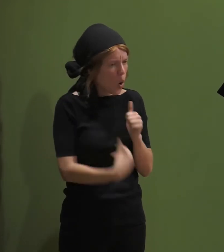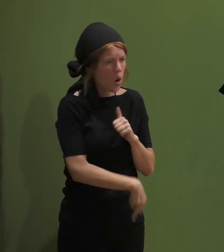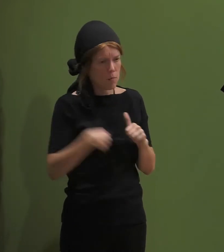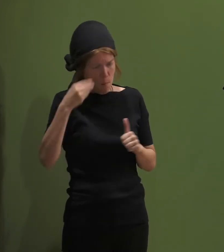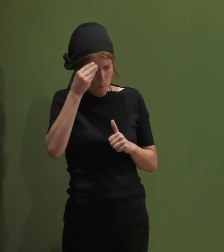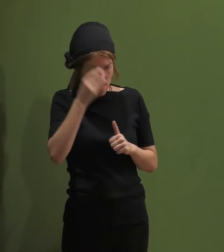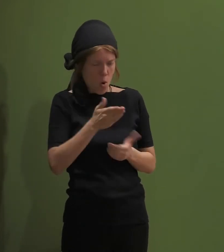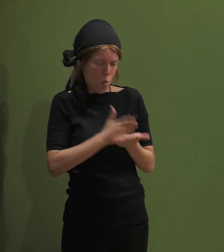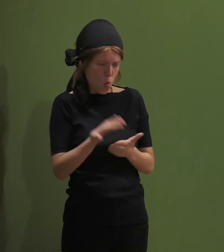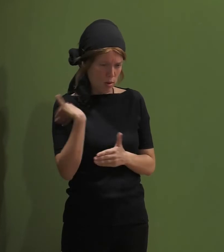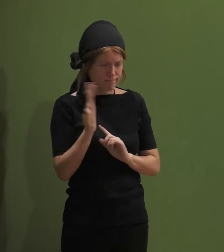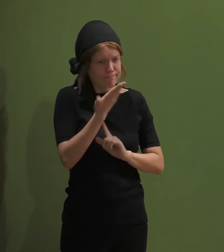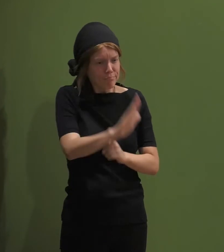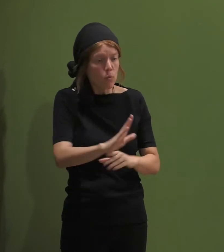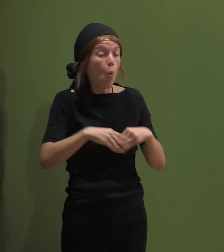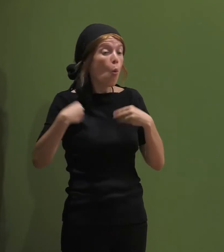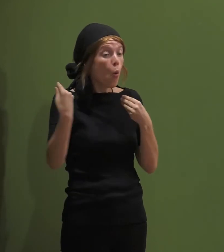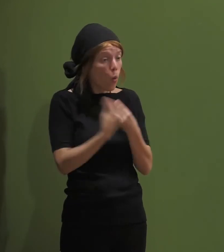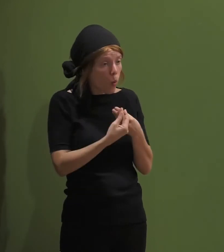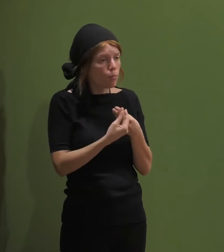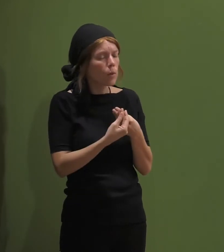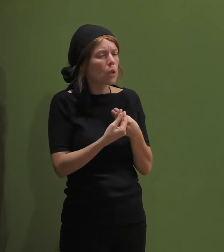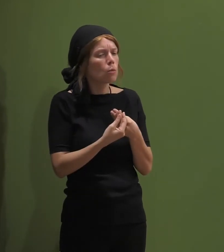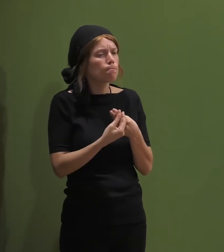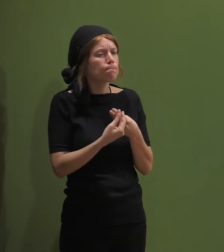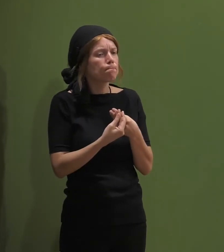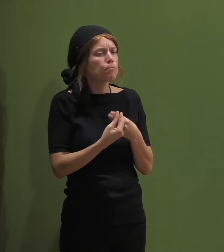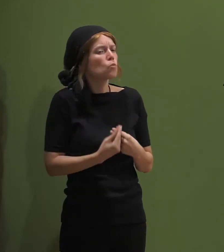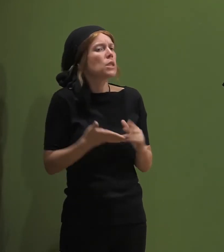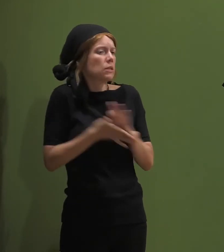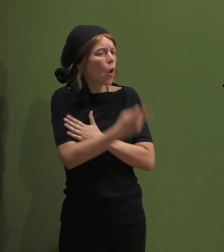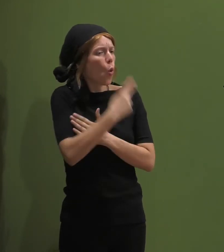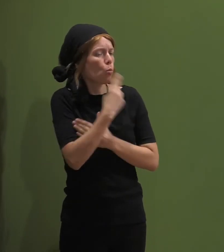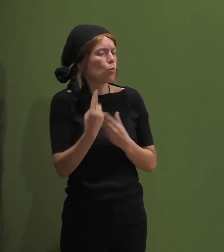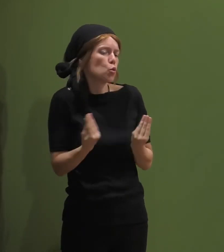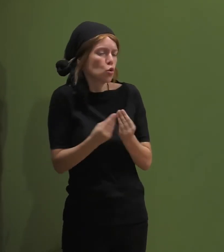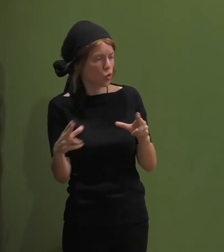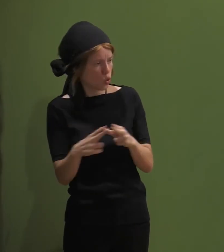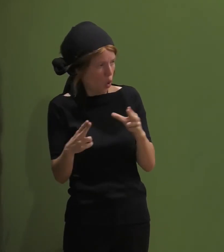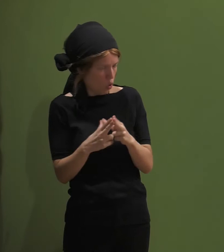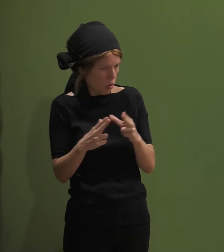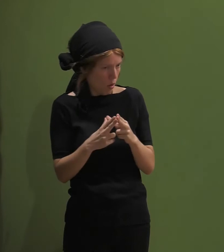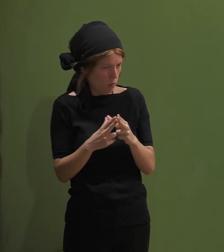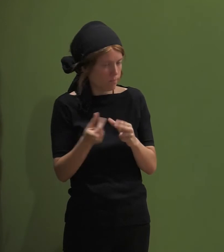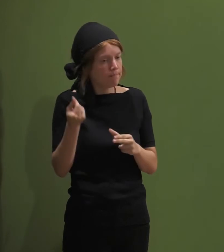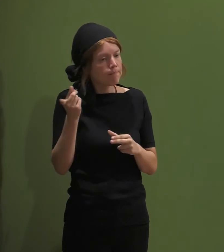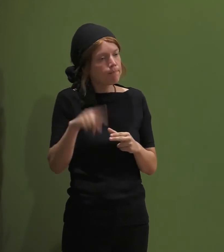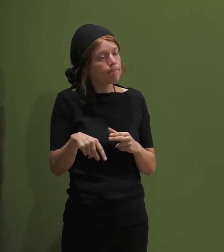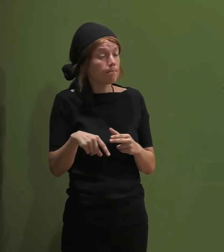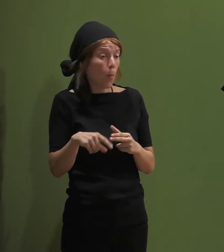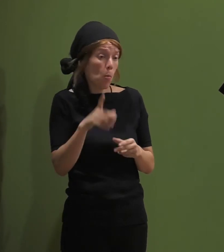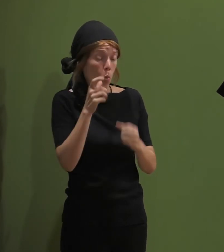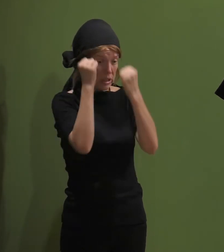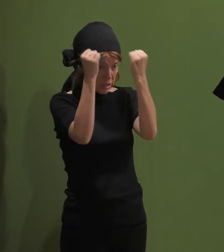la memoria del curso anterior, documento que busca afirmar nuestro compromiso con la sociedad, a la vez que rendimos cuenta ante ella